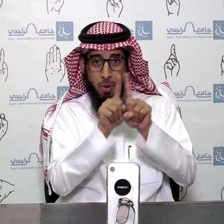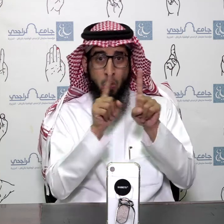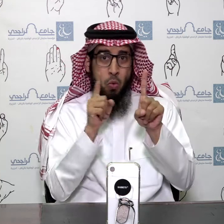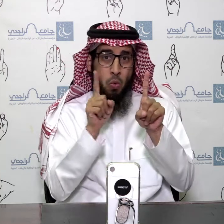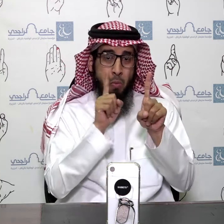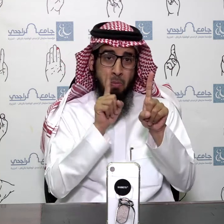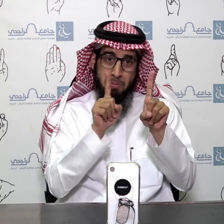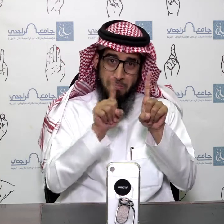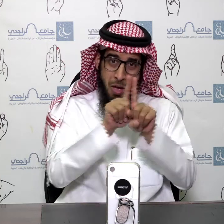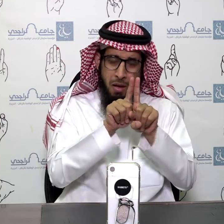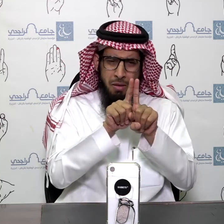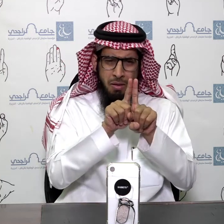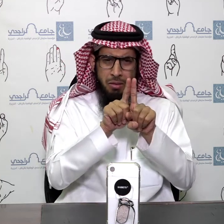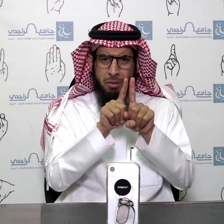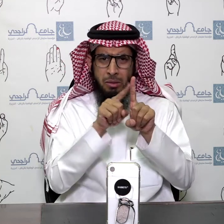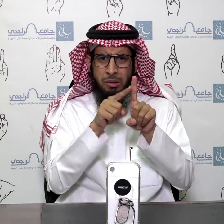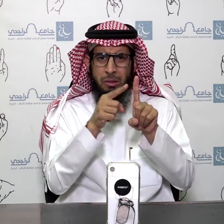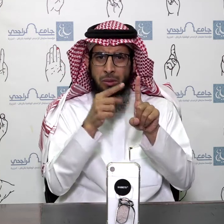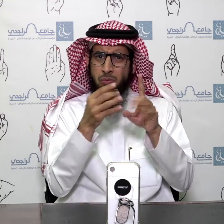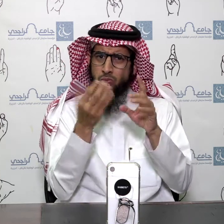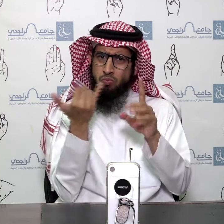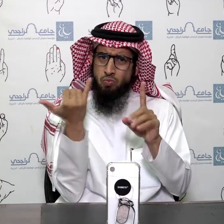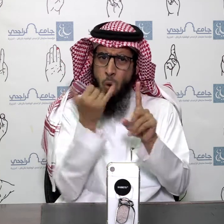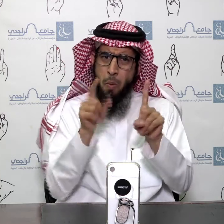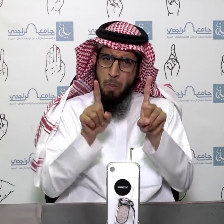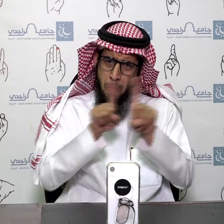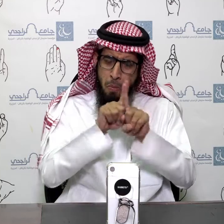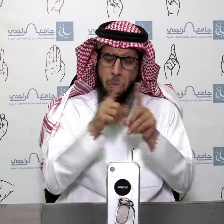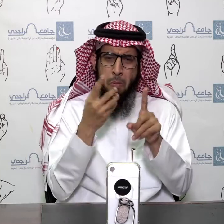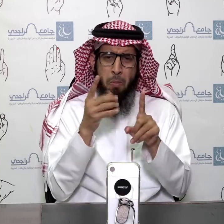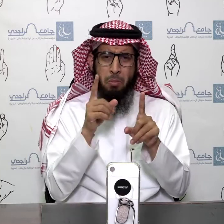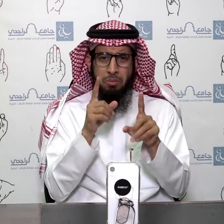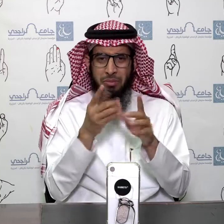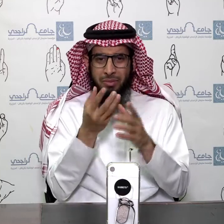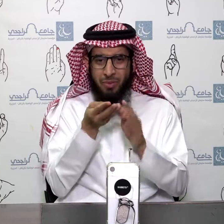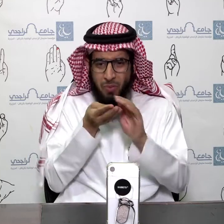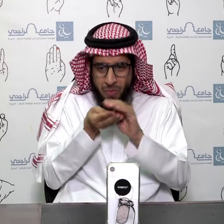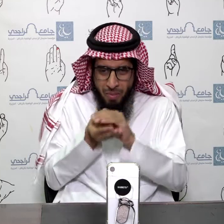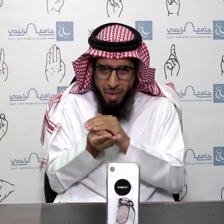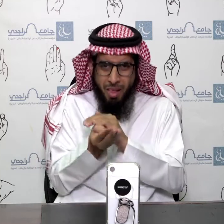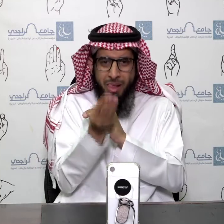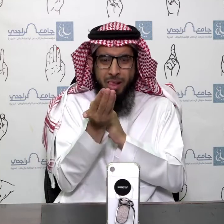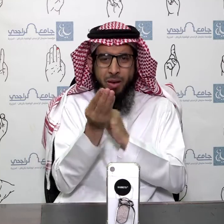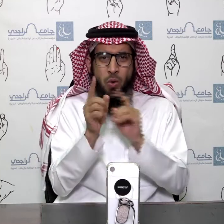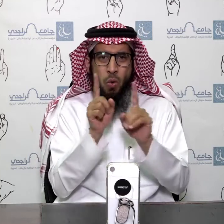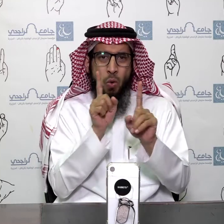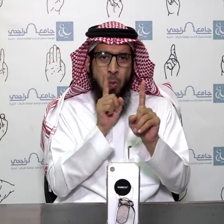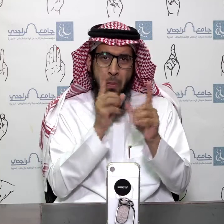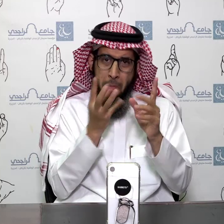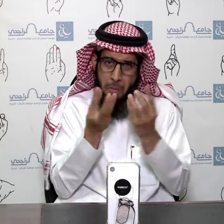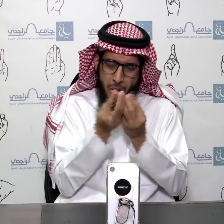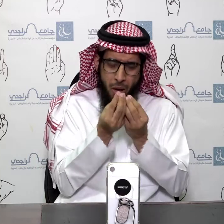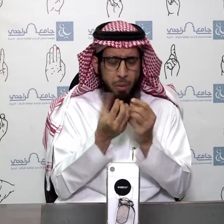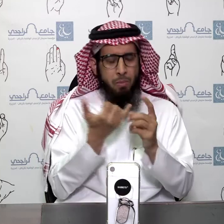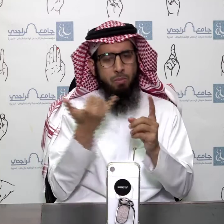فهو في البداية ضروري، ينال فيه الولد ما تتوقف عليه